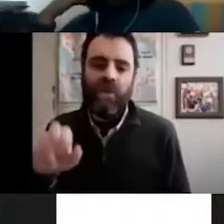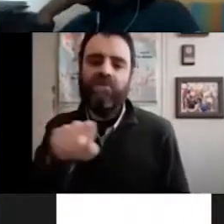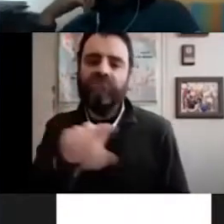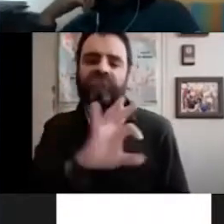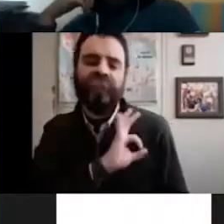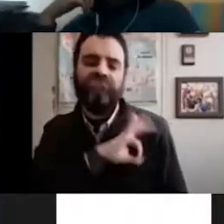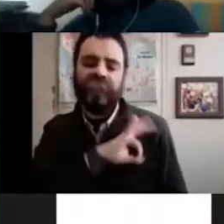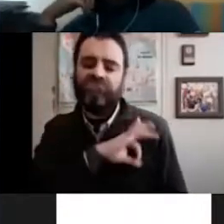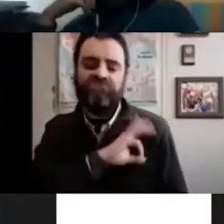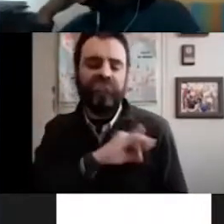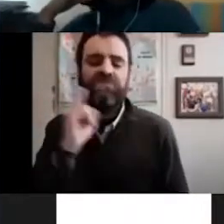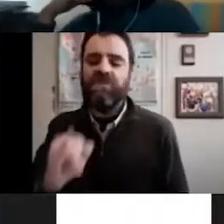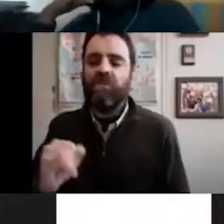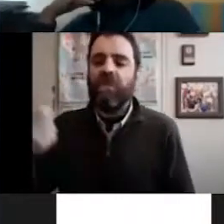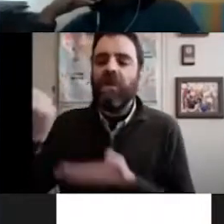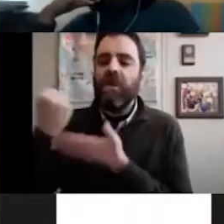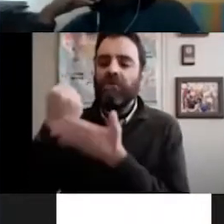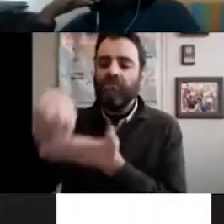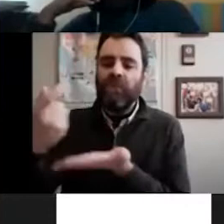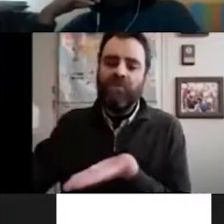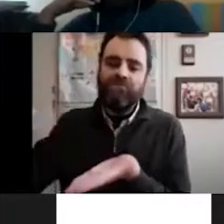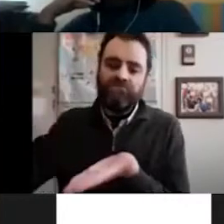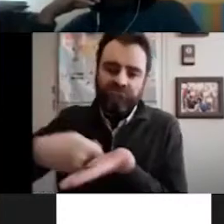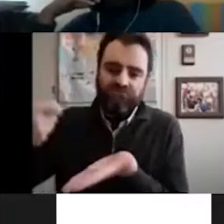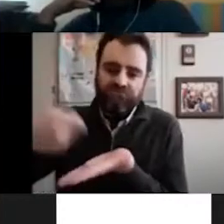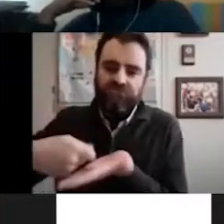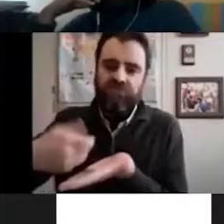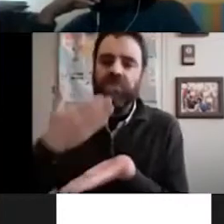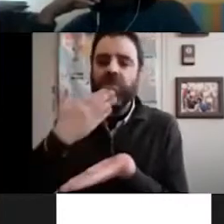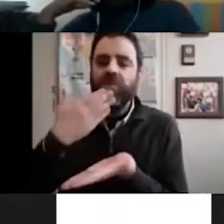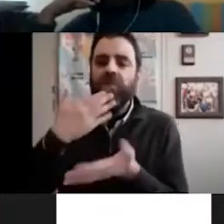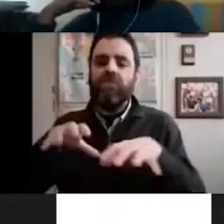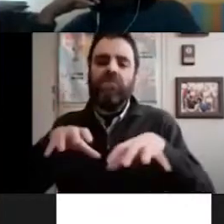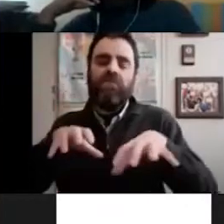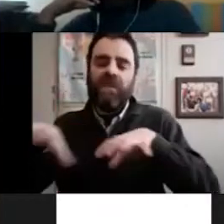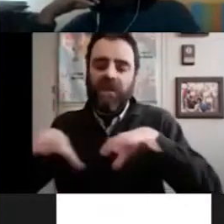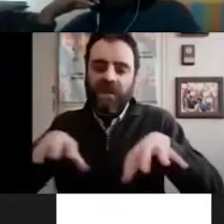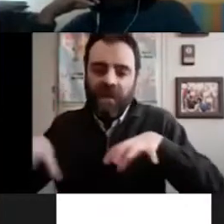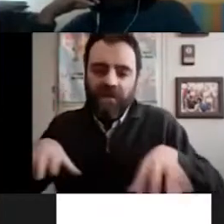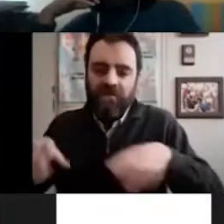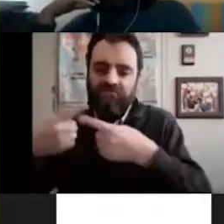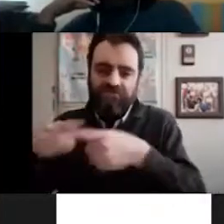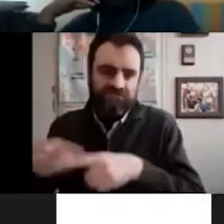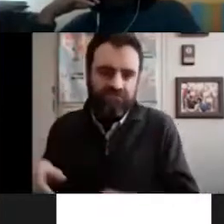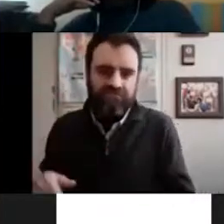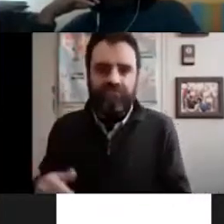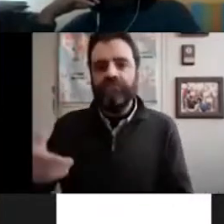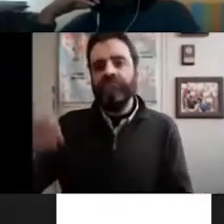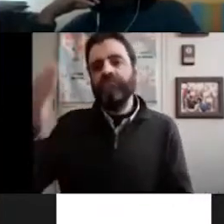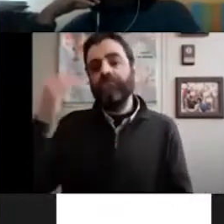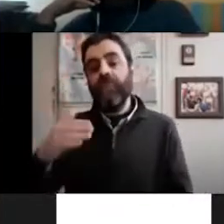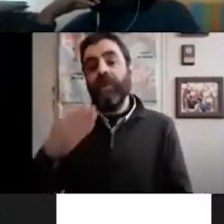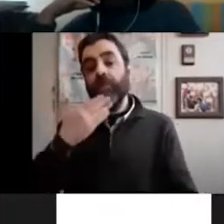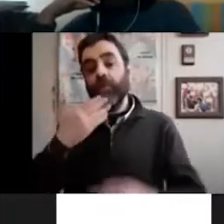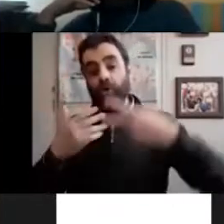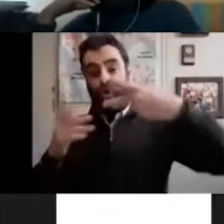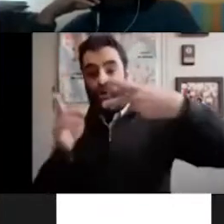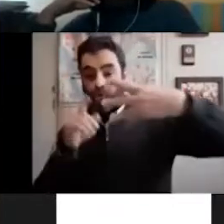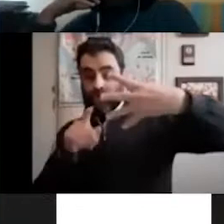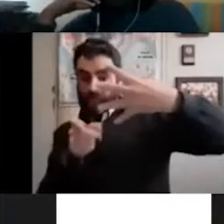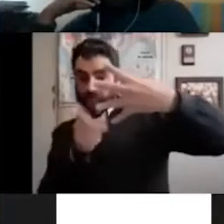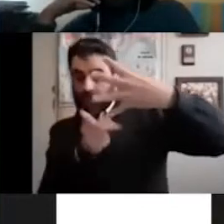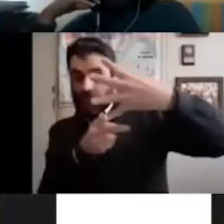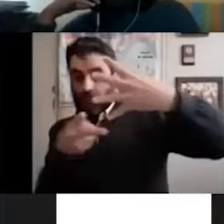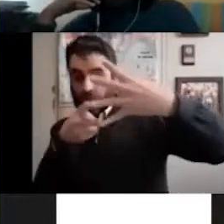Con el club de Rotarios, bien, que ellos siempre ayudan a las escuelas también con aportes económicos, con materiales diversos.